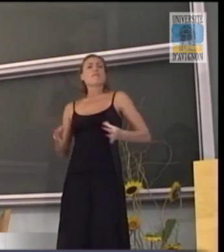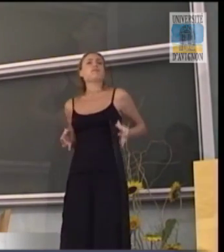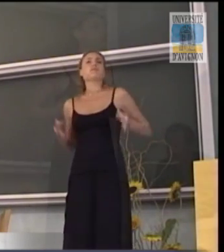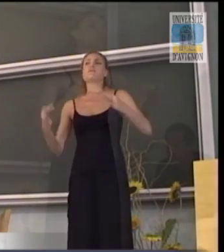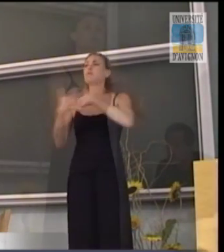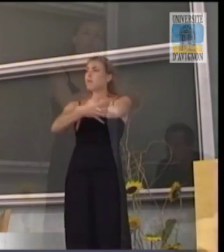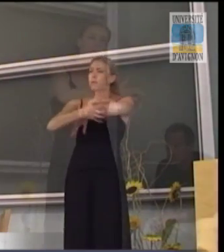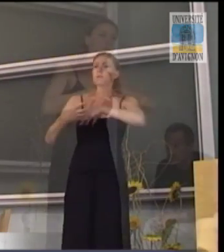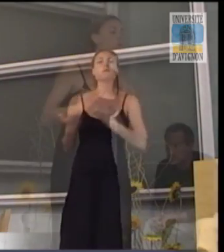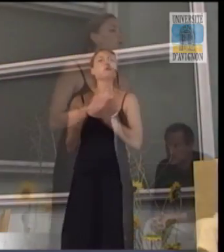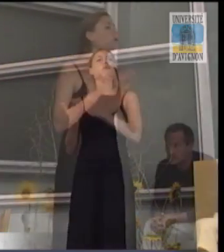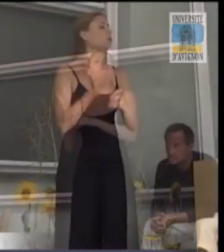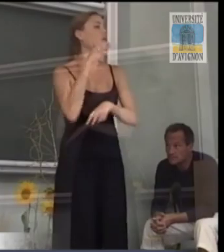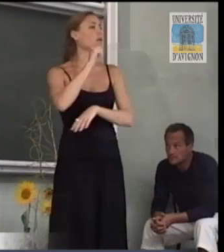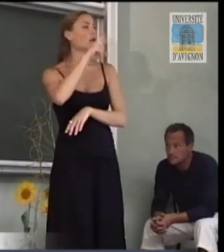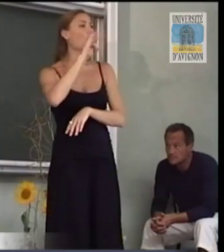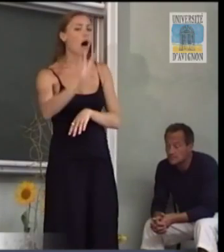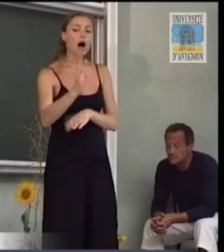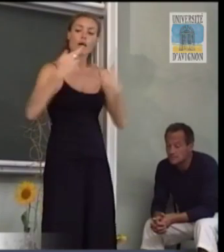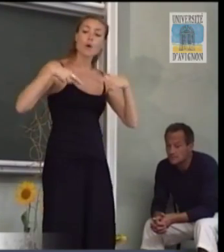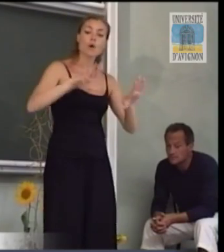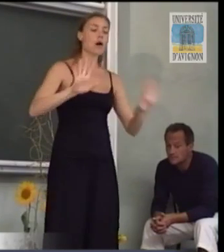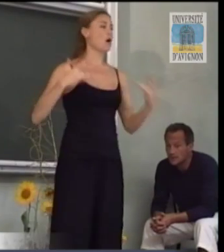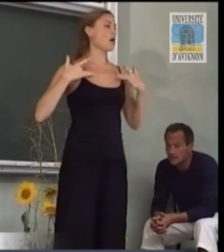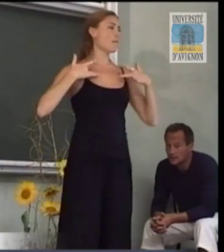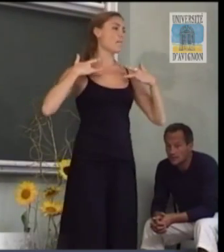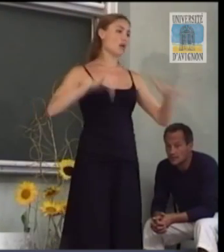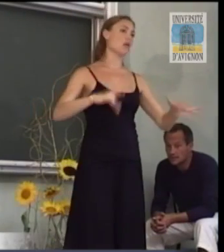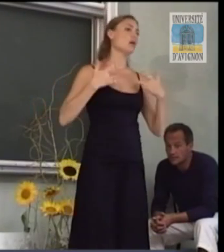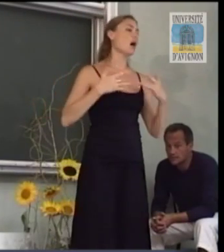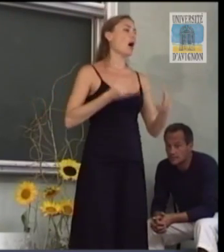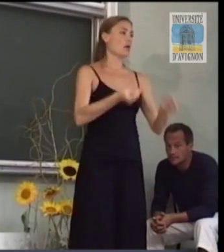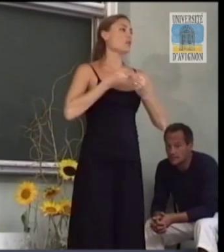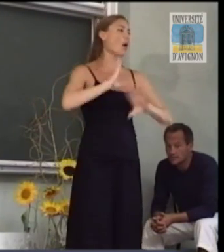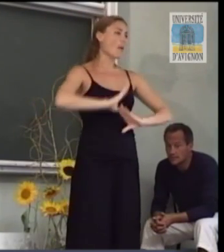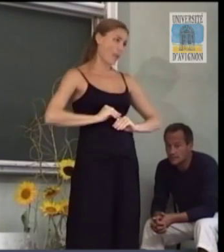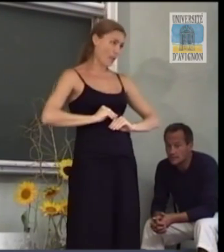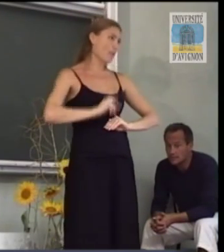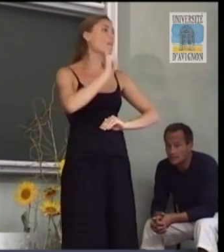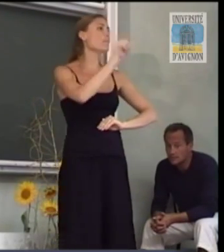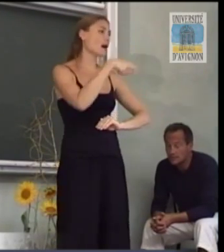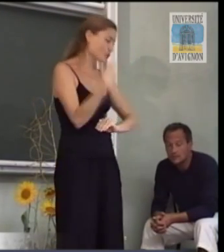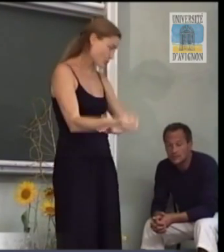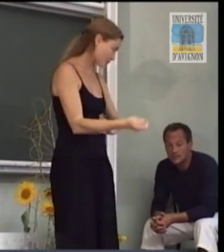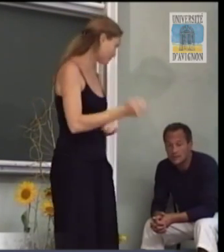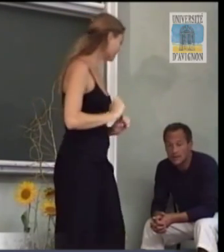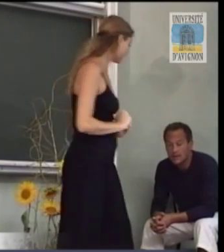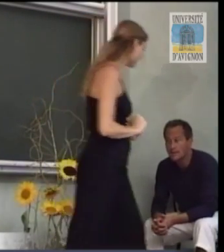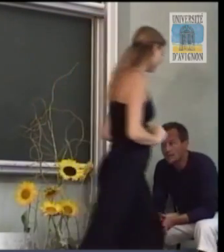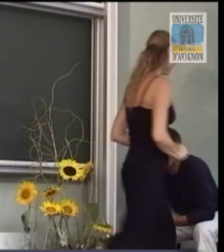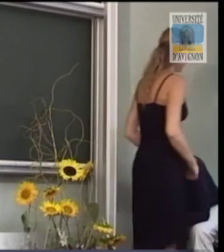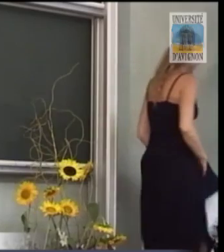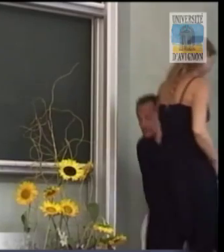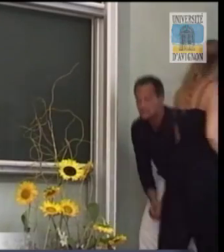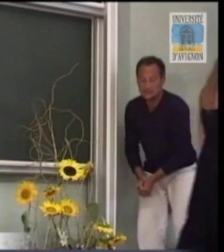misère, on est un peu satisfait de ne pas en être là. Ça nous rassure, bien sûr. Et puis aussi parce qu'on n'est pas